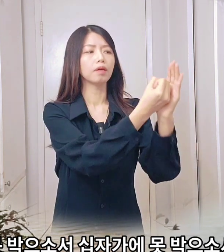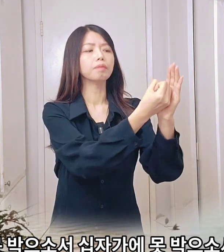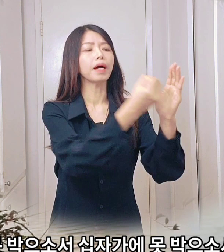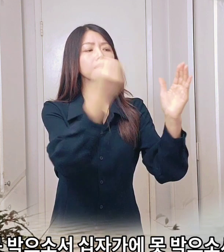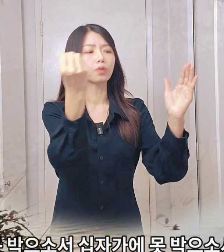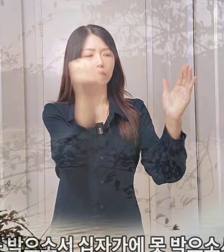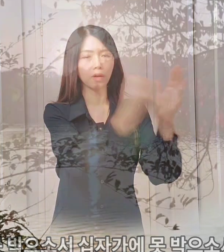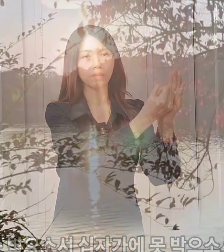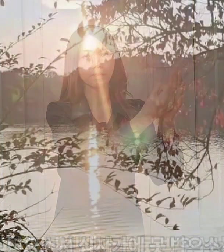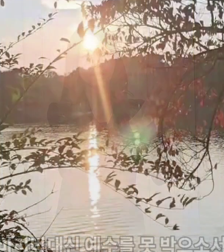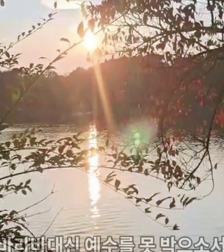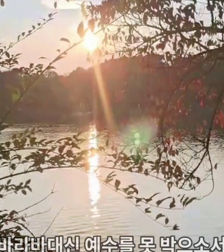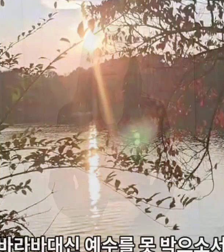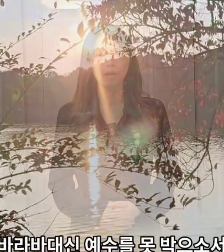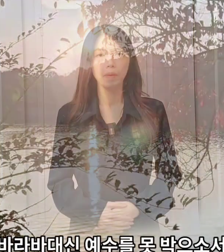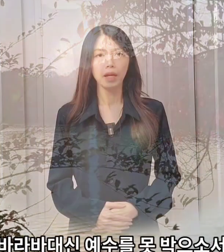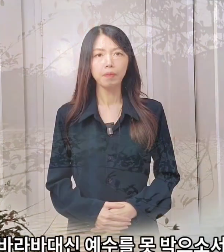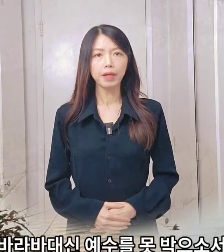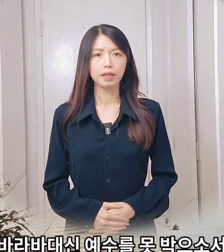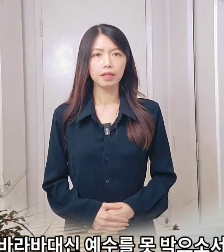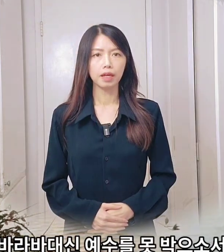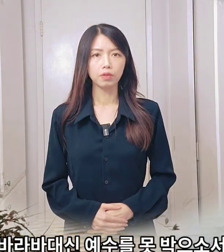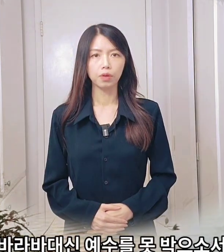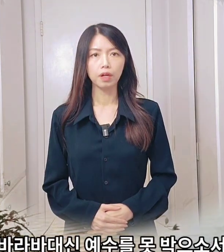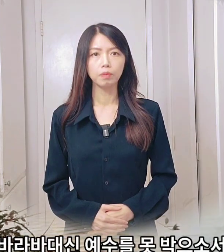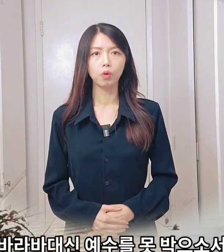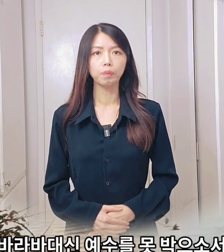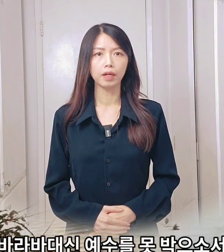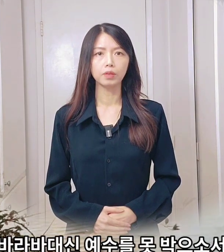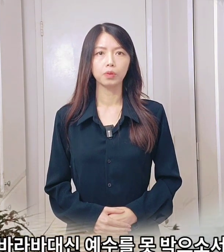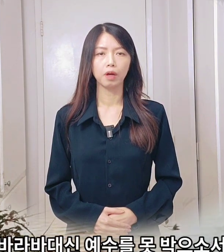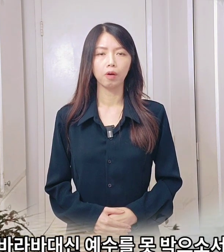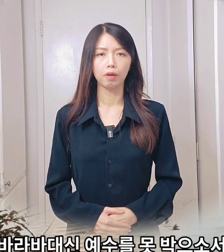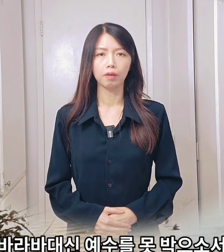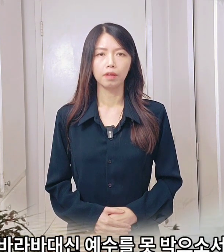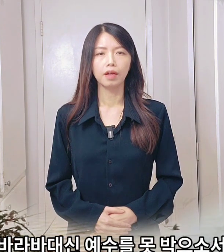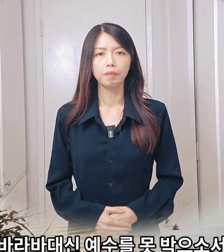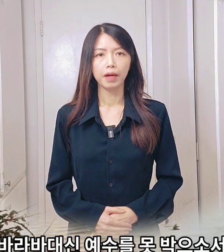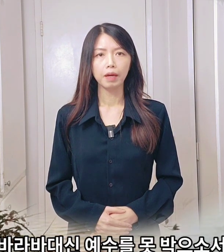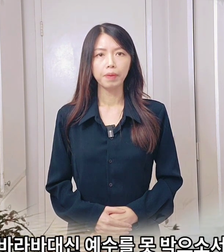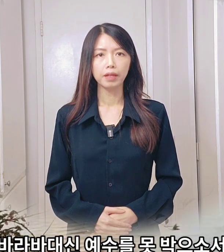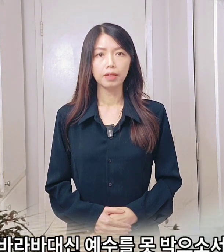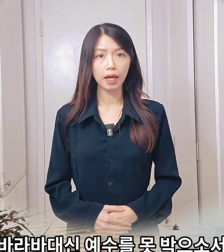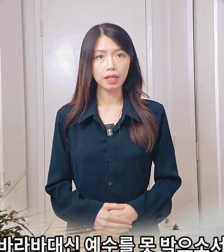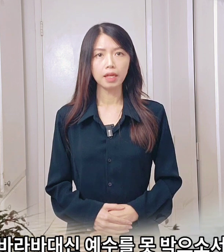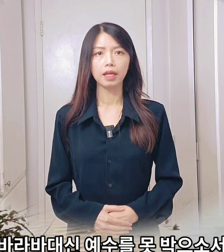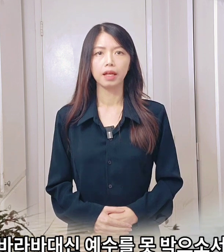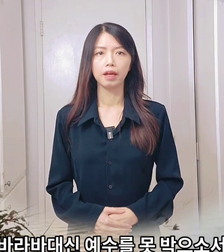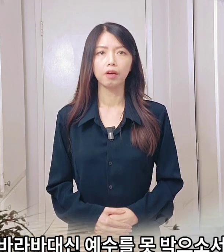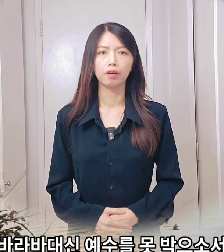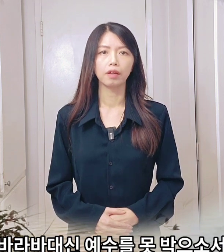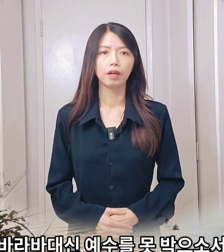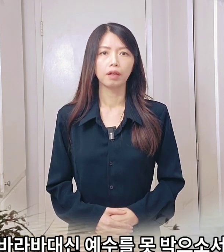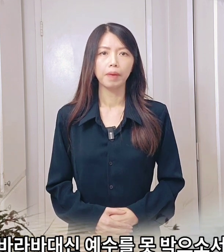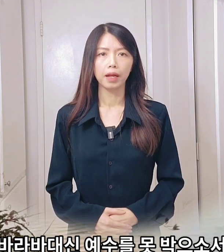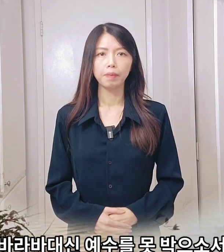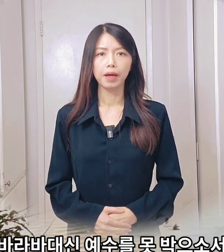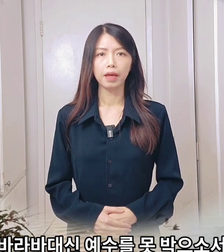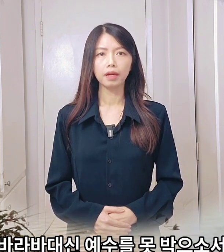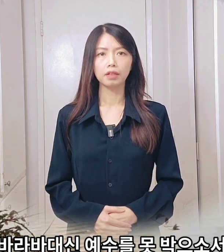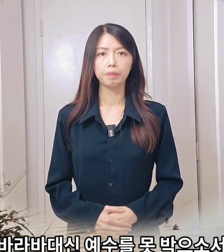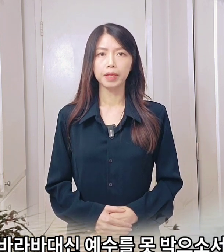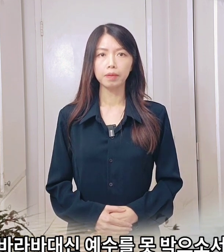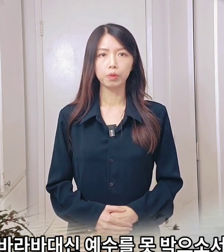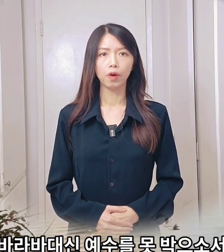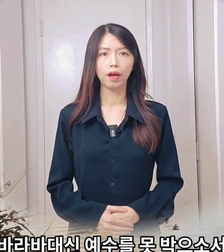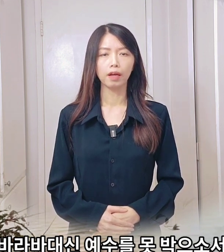못 박으소서. 바라바 대신 예수를 못 박으소서. 바라바는 살인자잖아요.